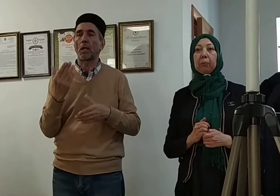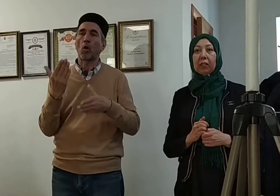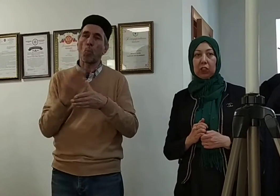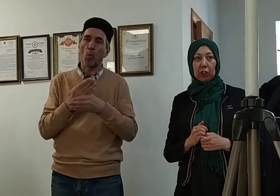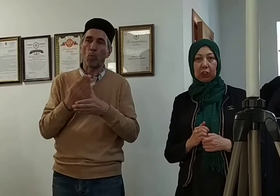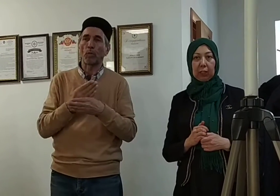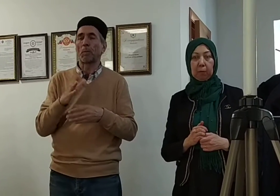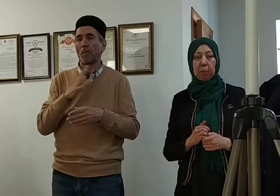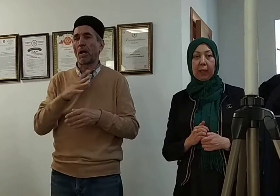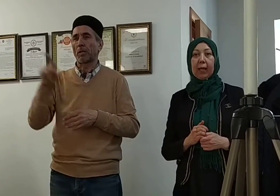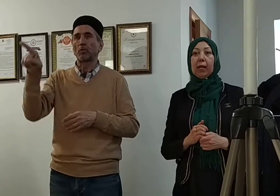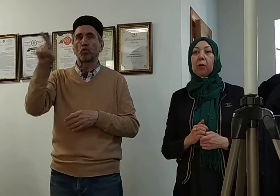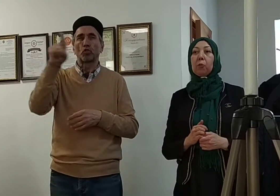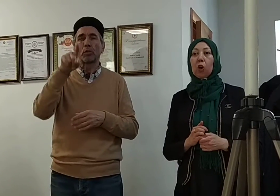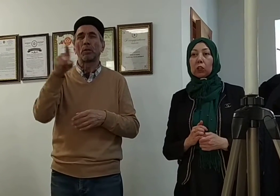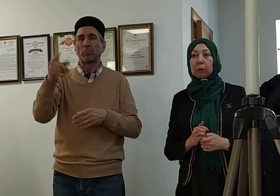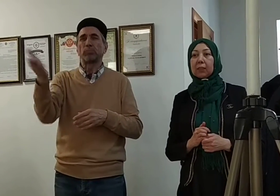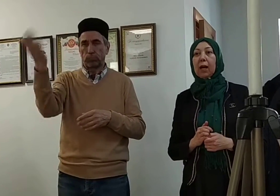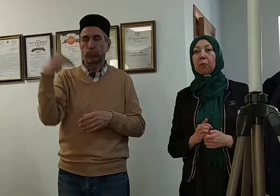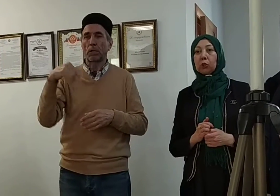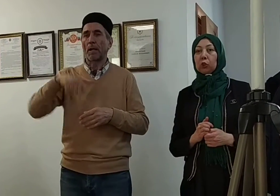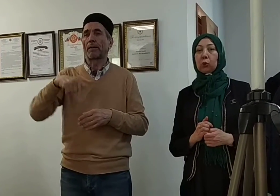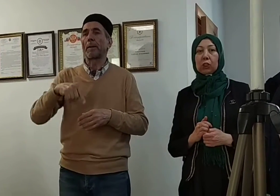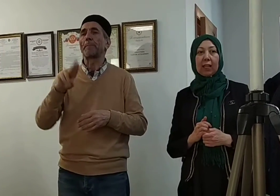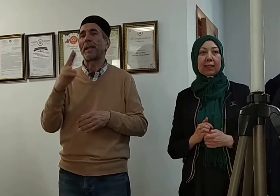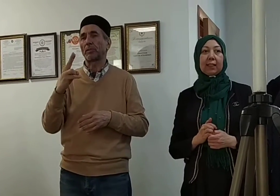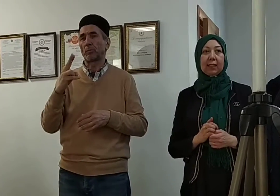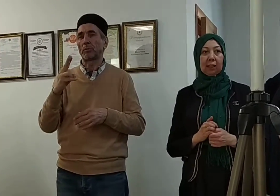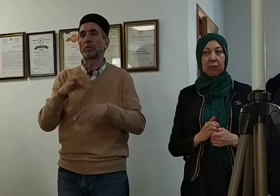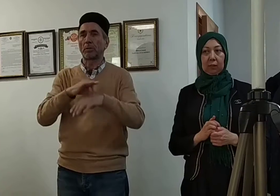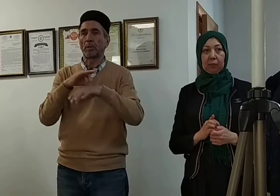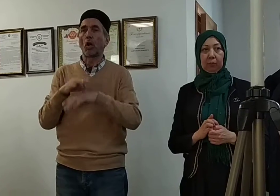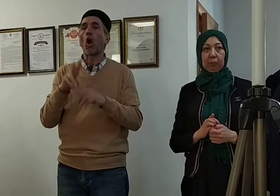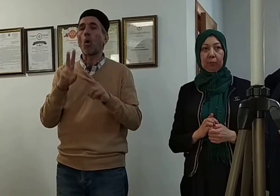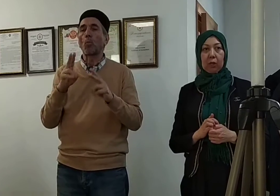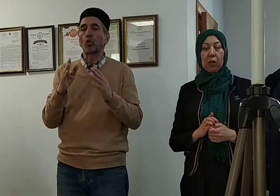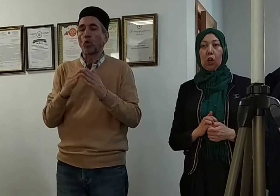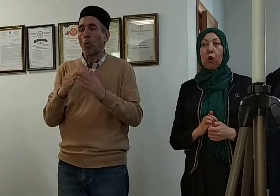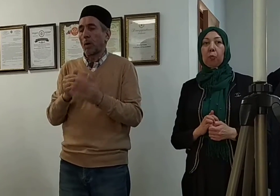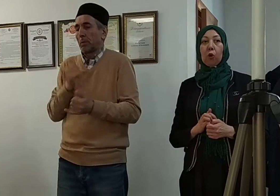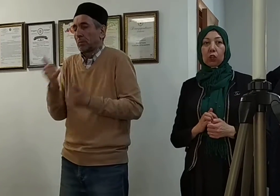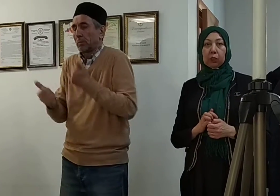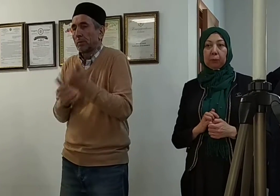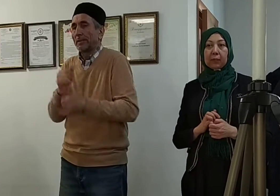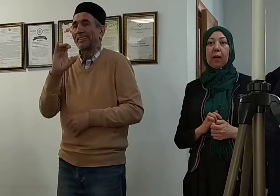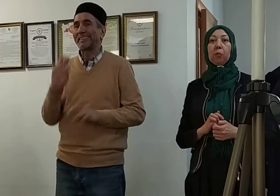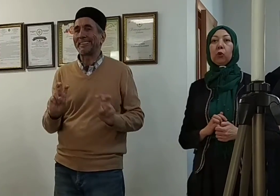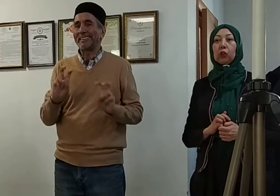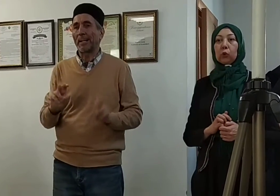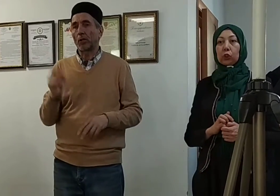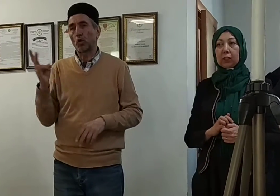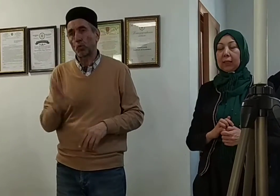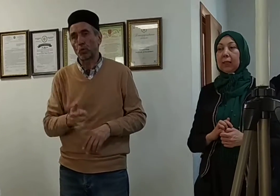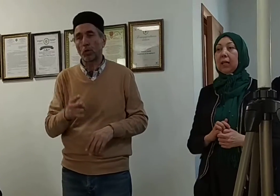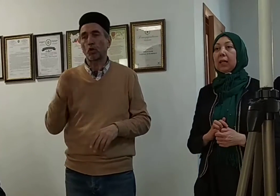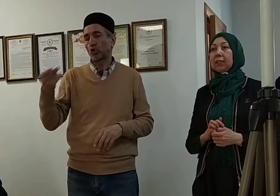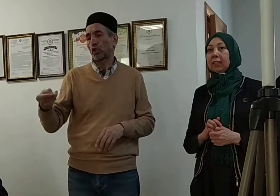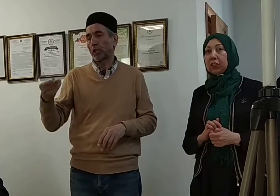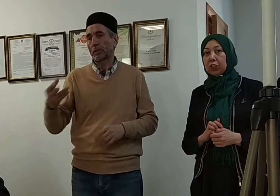помощи и поддержке? Может быть, кому-то нужна сиделка. Может быть, кому-то